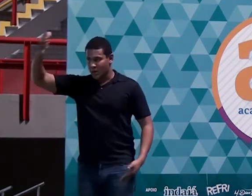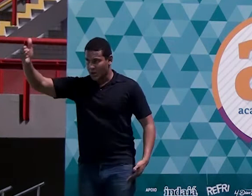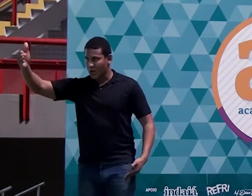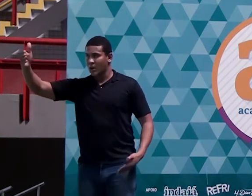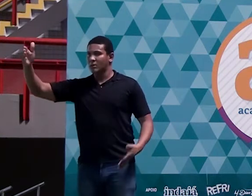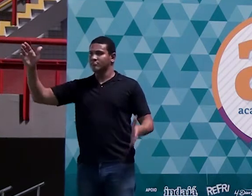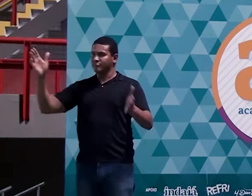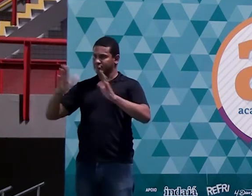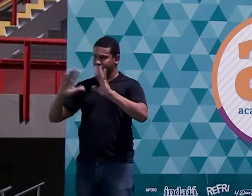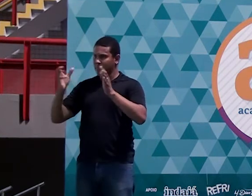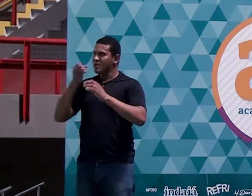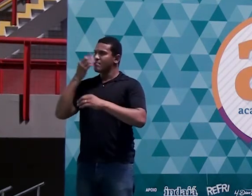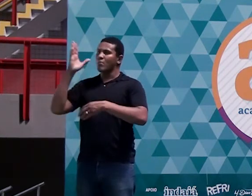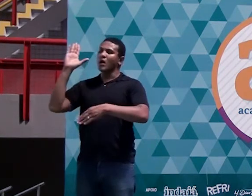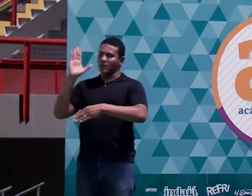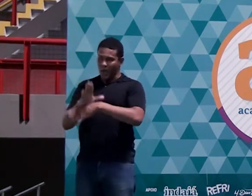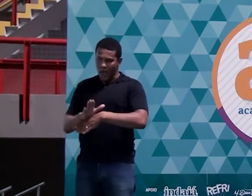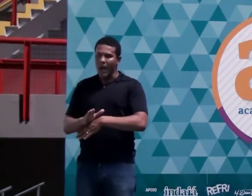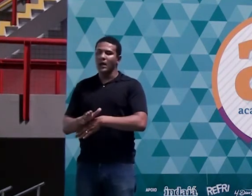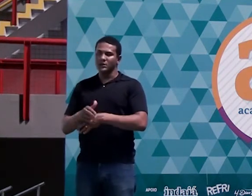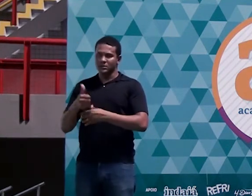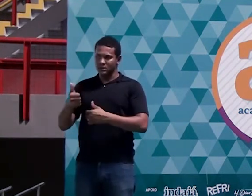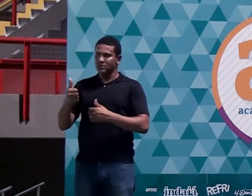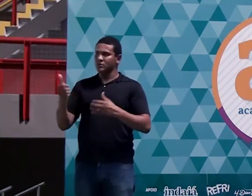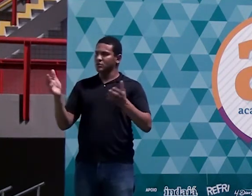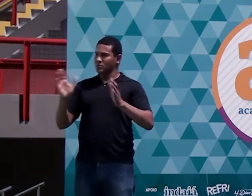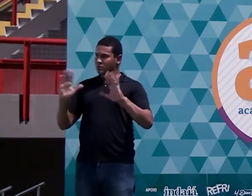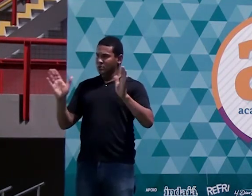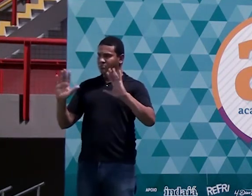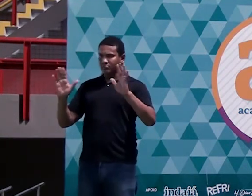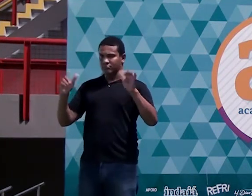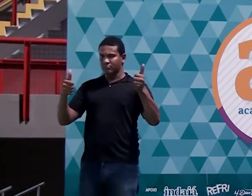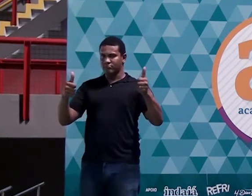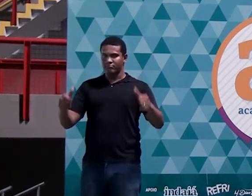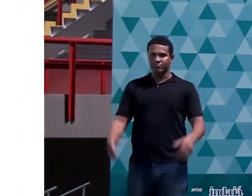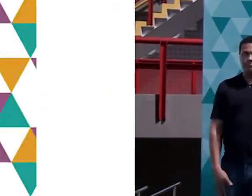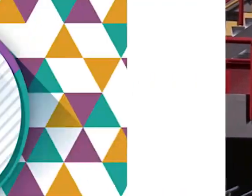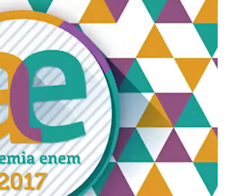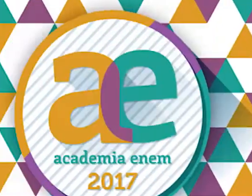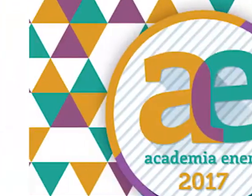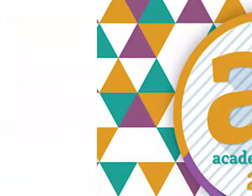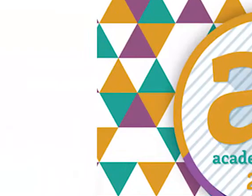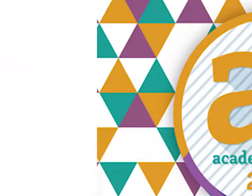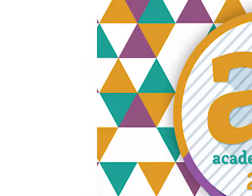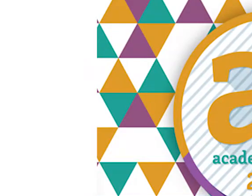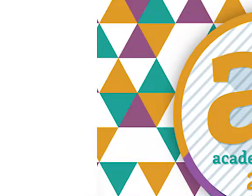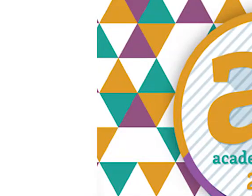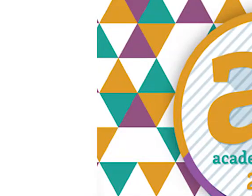honra. Boa tarde, bom final de semana. Tem aula amanhã, não deixe de vir não. Tchau, jovens.